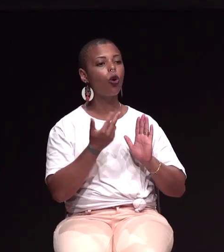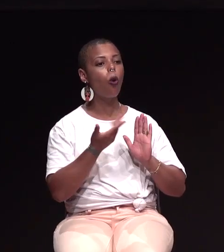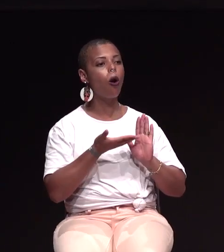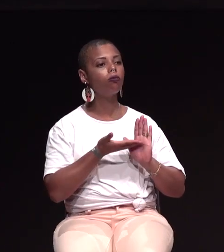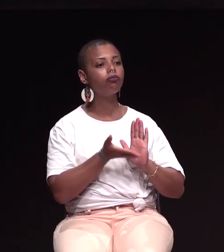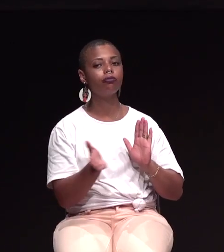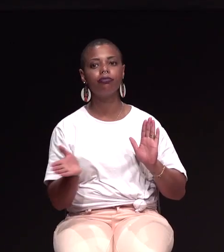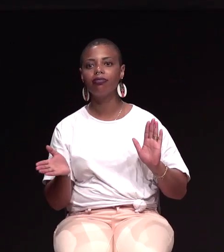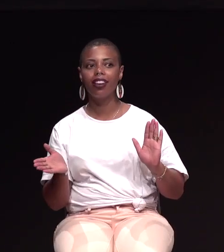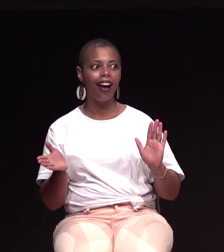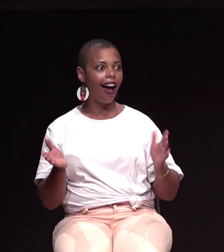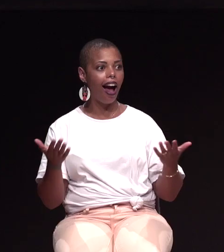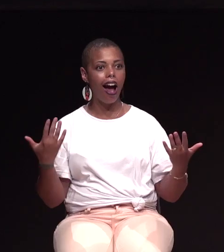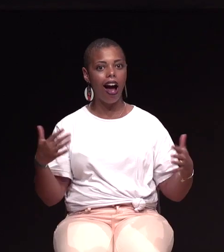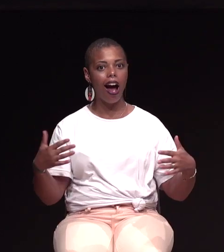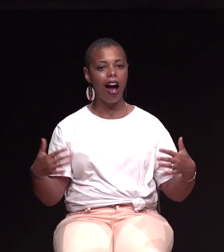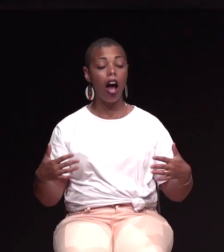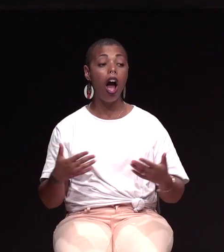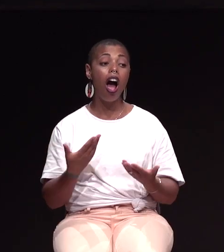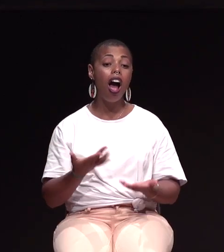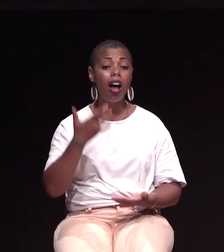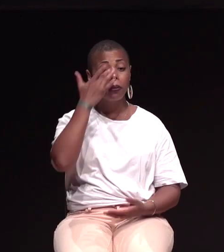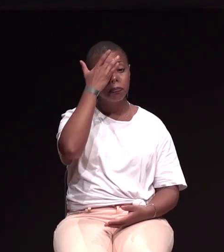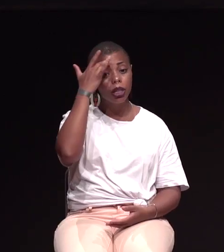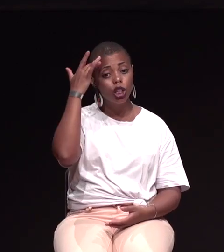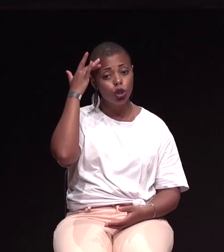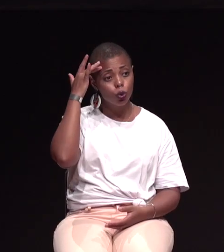isso, as pessoas